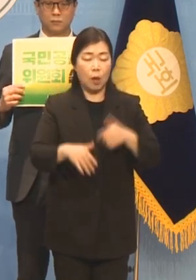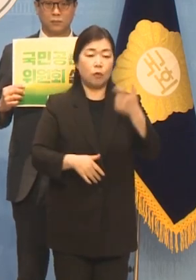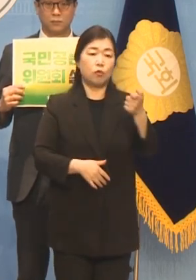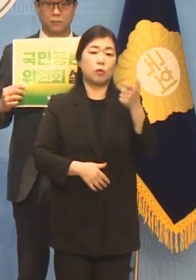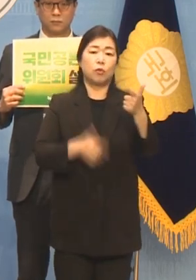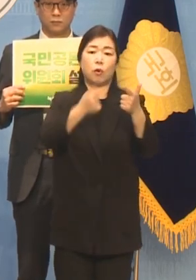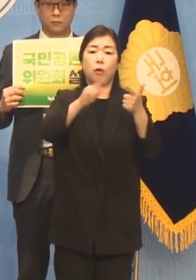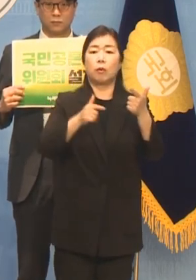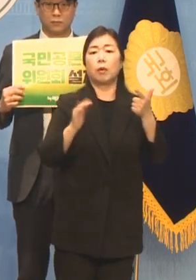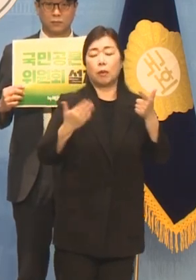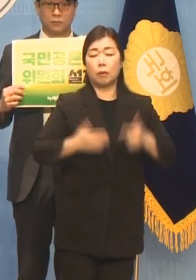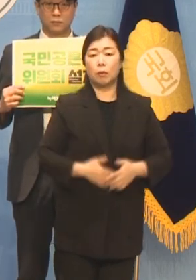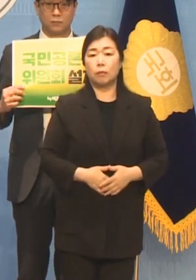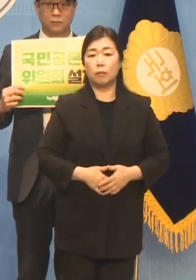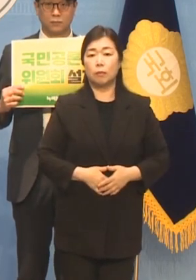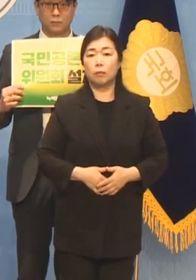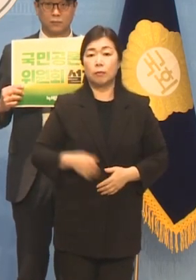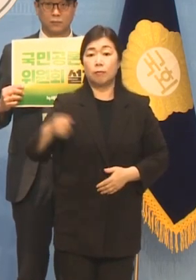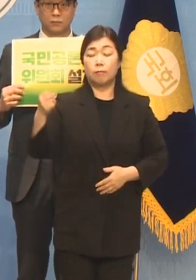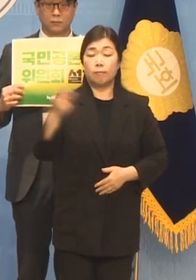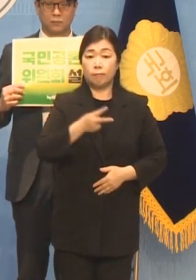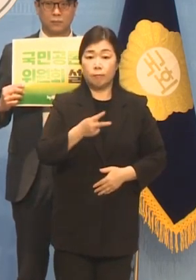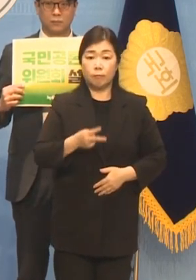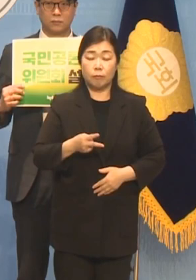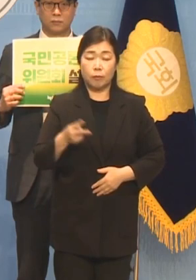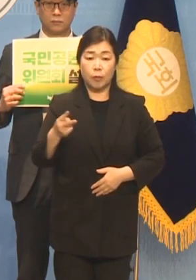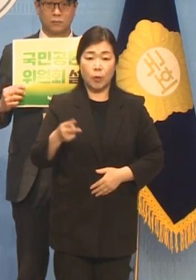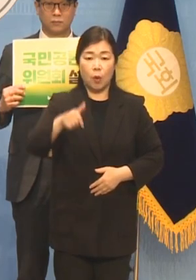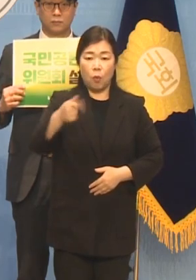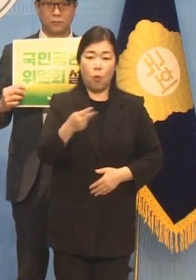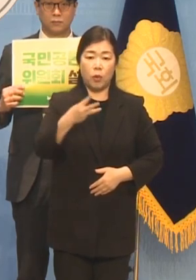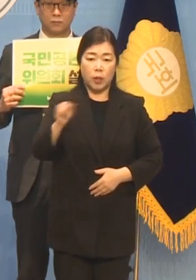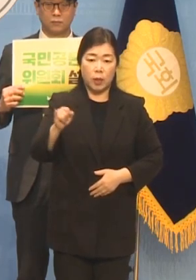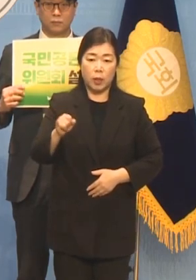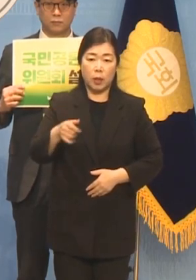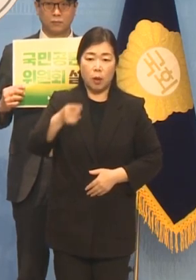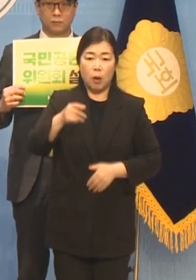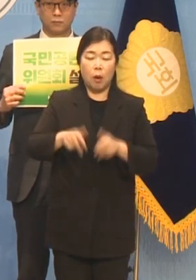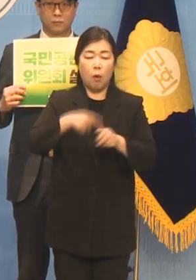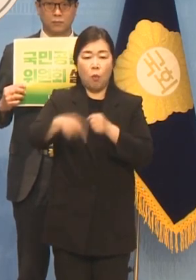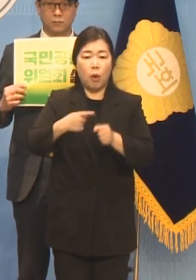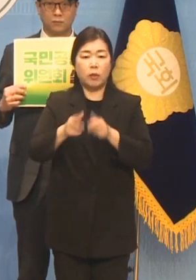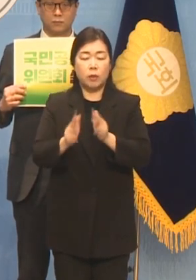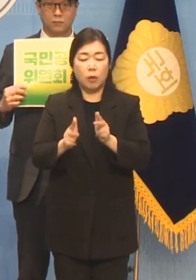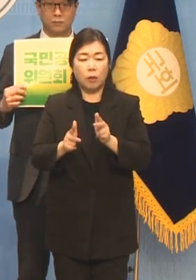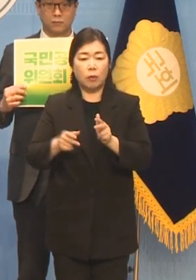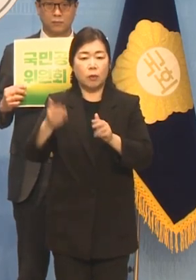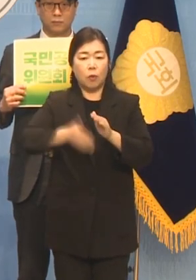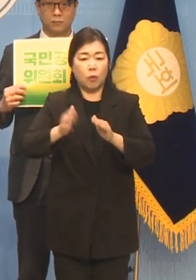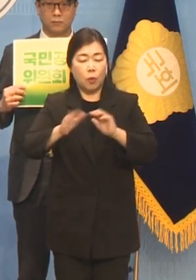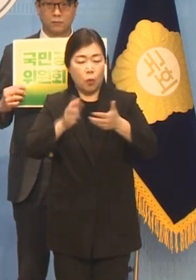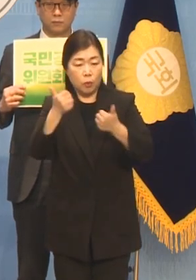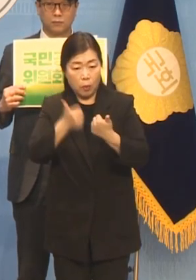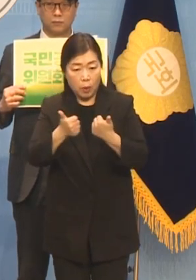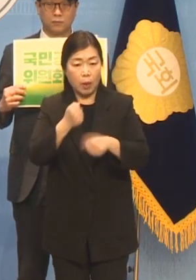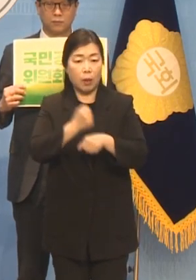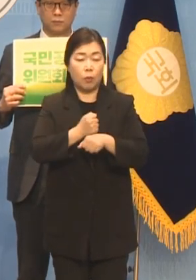66건이 달하며 대표적인 것이 고리원전 5, 6호기 건설 재개 공론화,